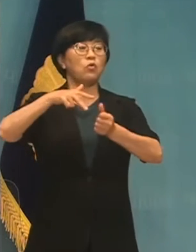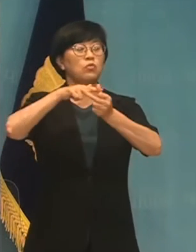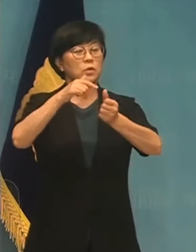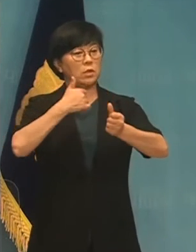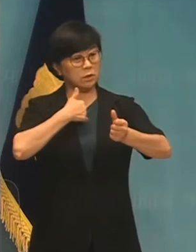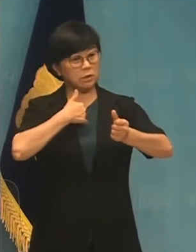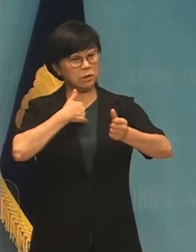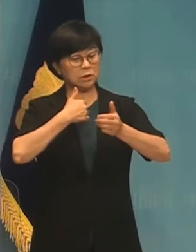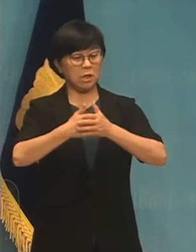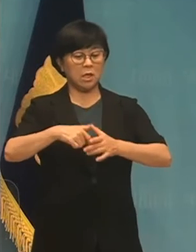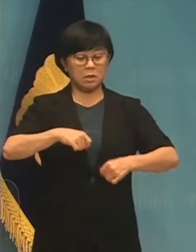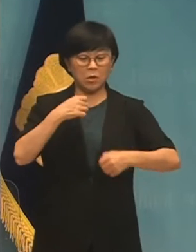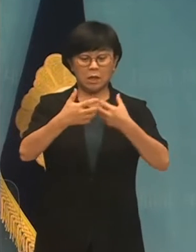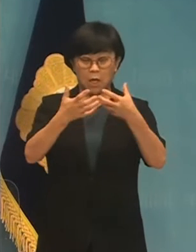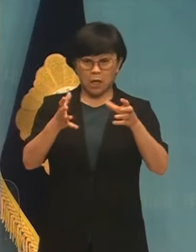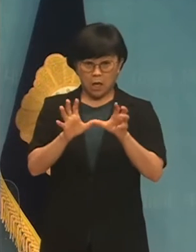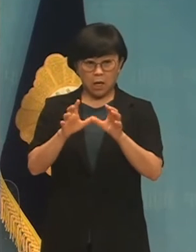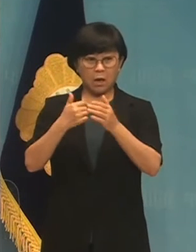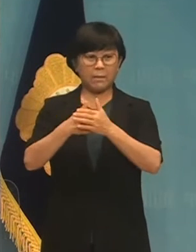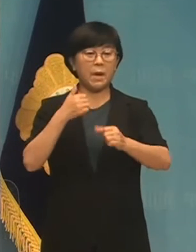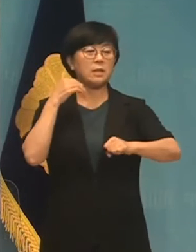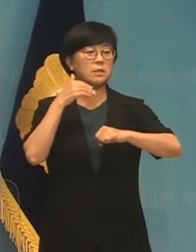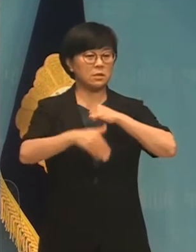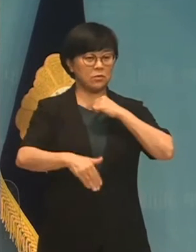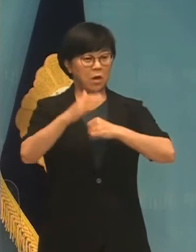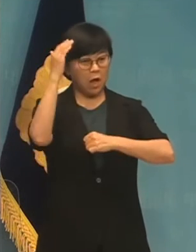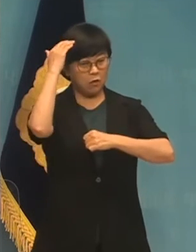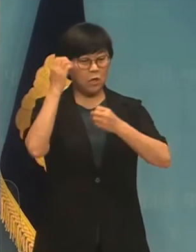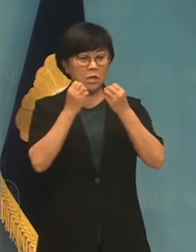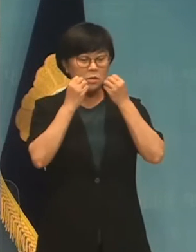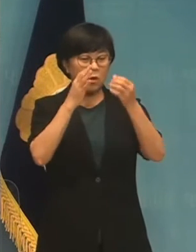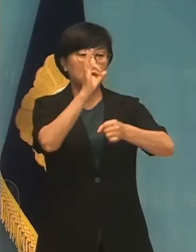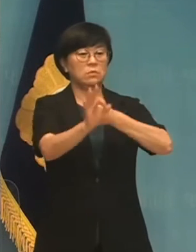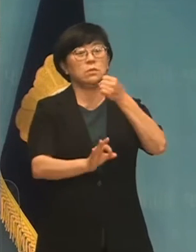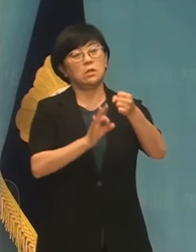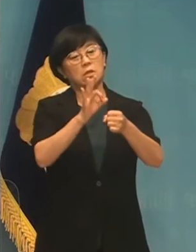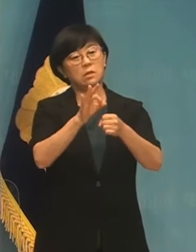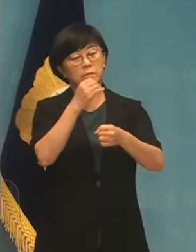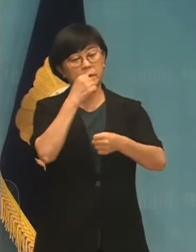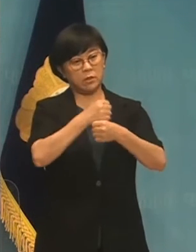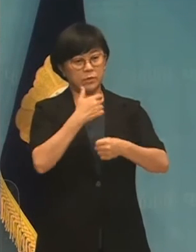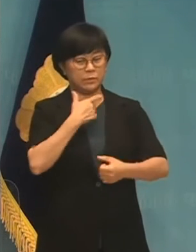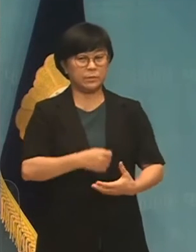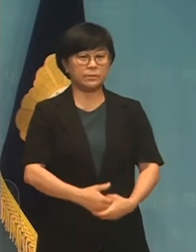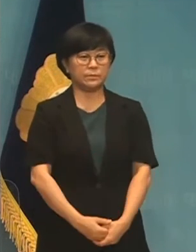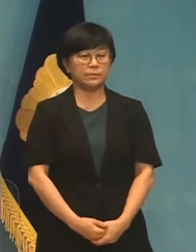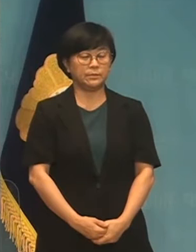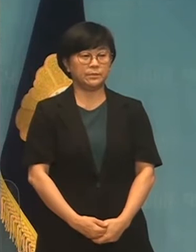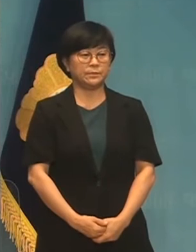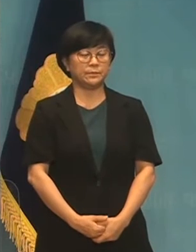이정미는 정의당만의 방식으로 대한민국의 새로운 10년을 만들겠습니다.